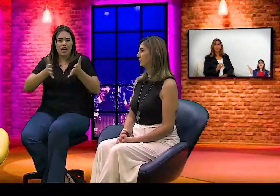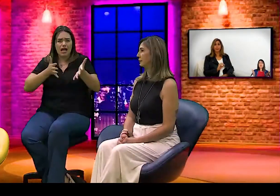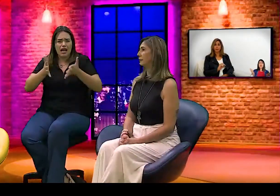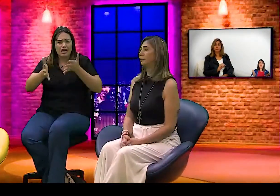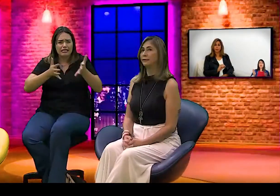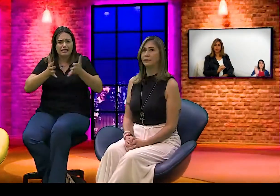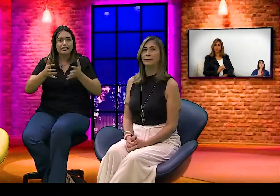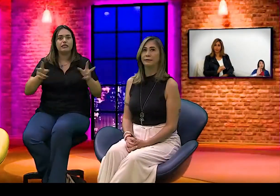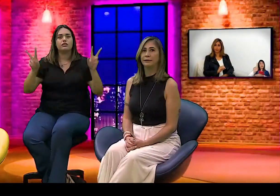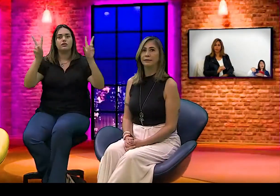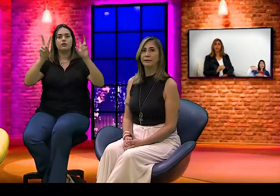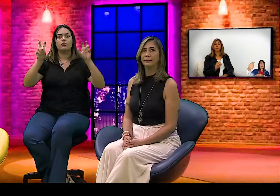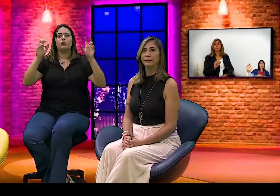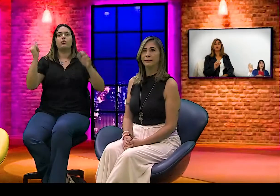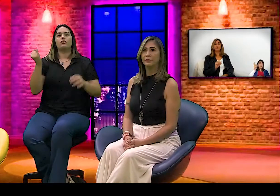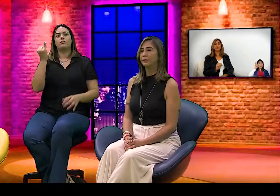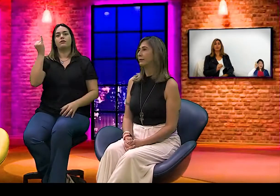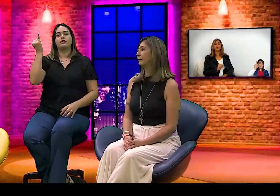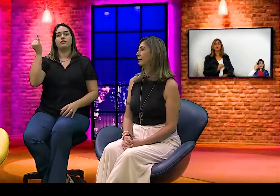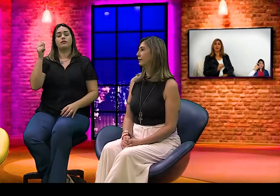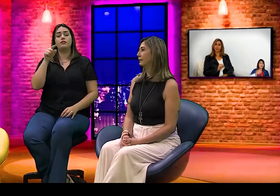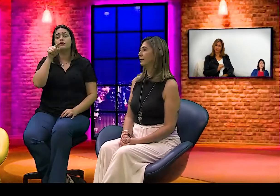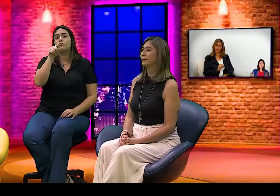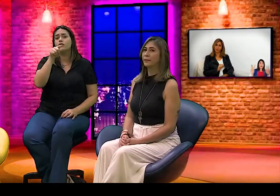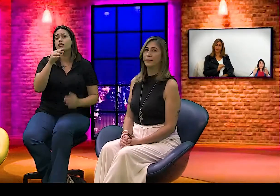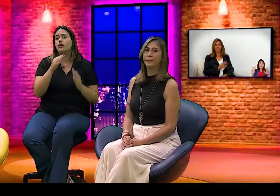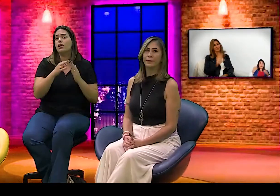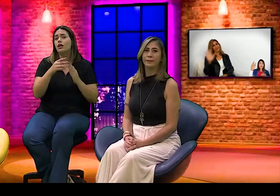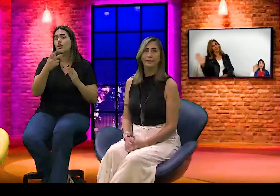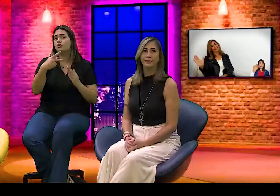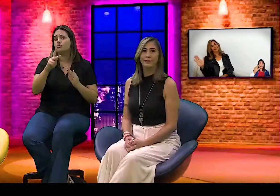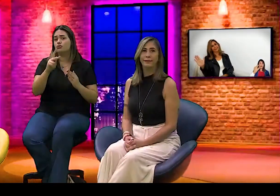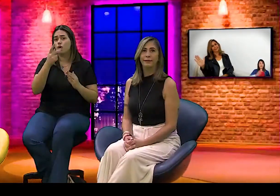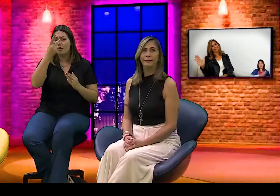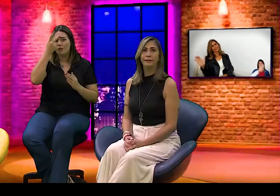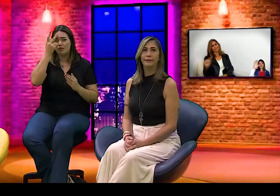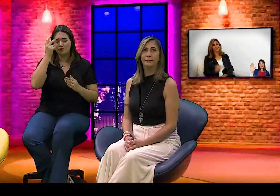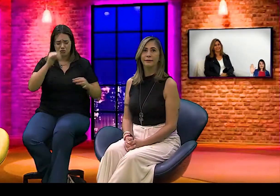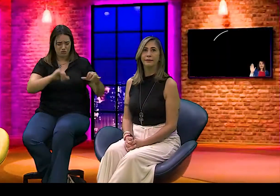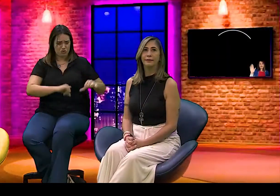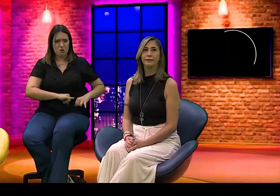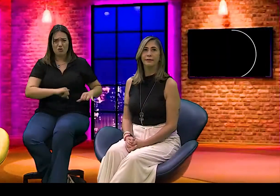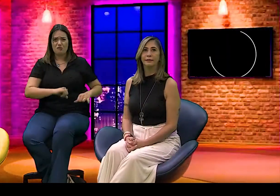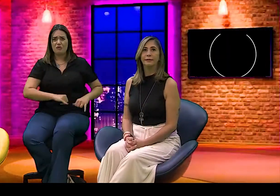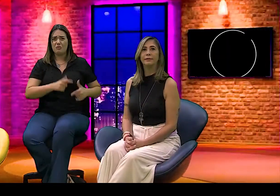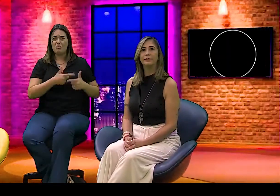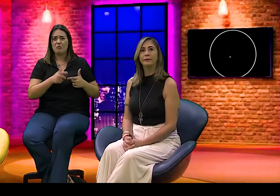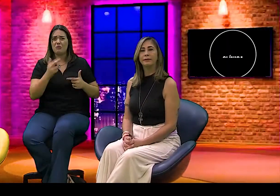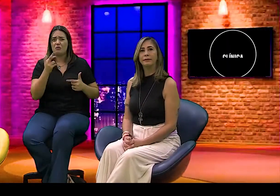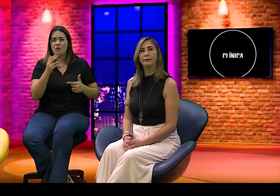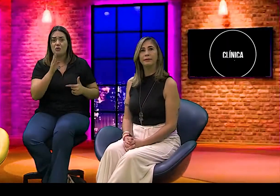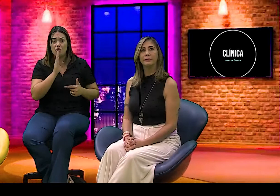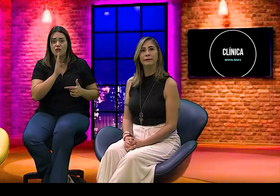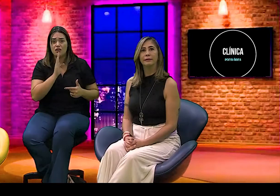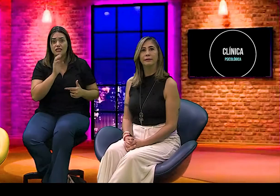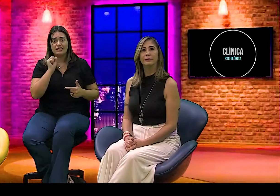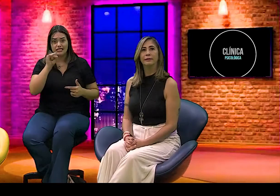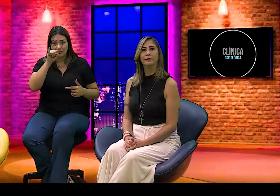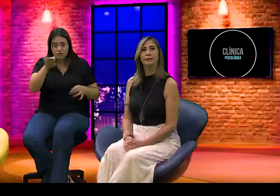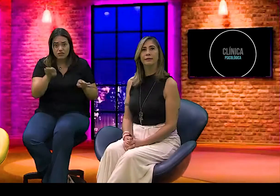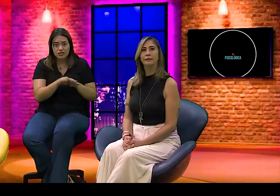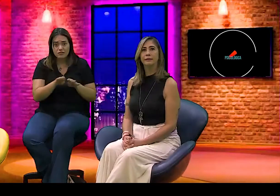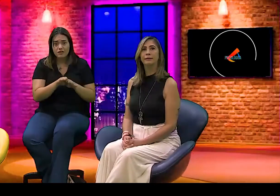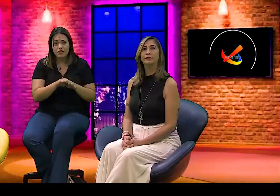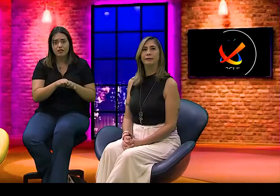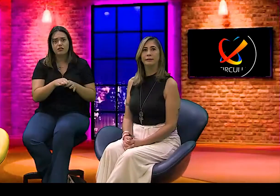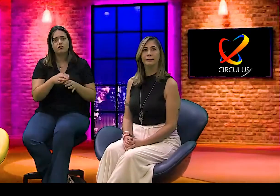esse assunto tão importante. E você aí de casa, que conhece alguém que passa por esses problemas, se você também passa, não deixe de